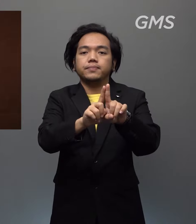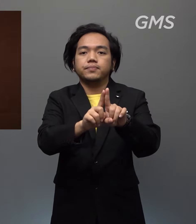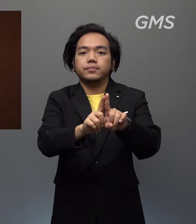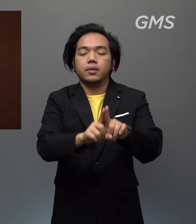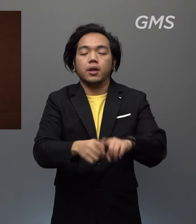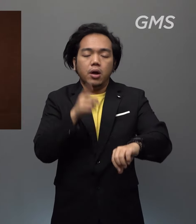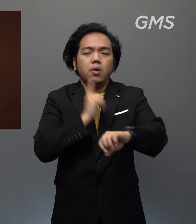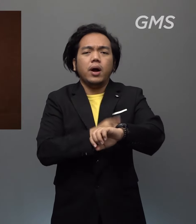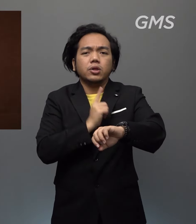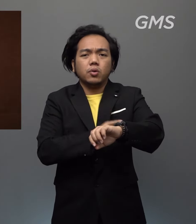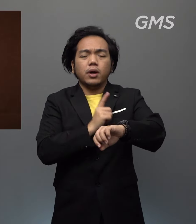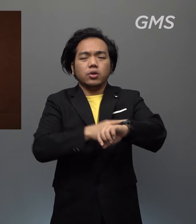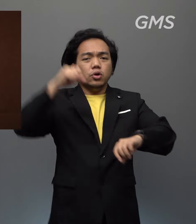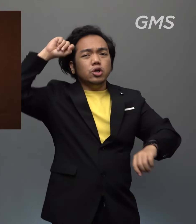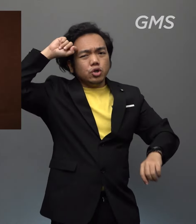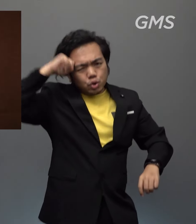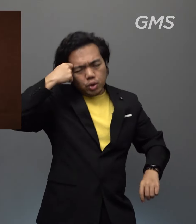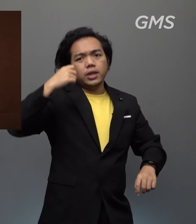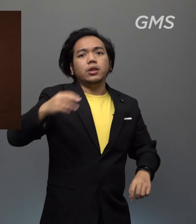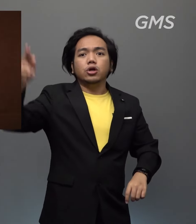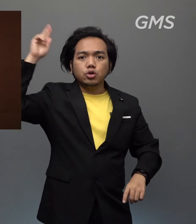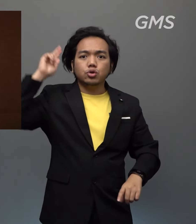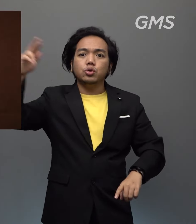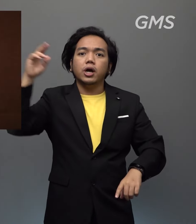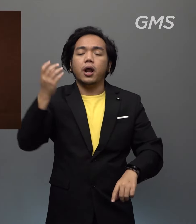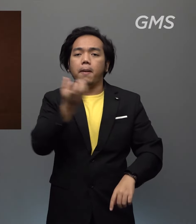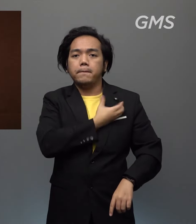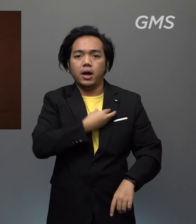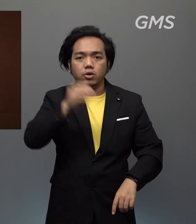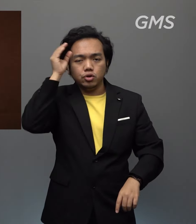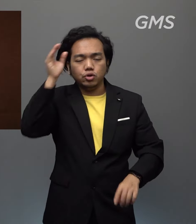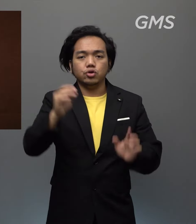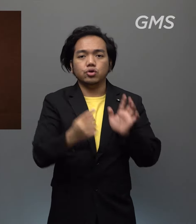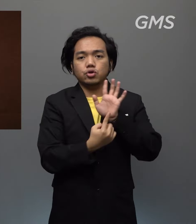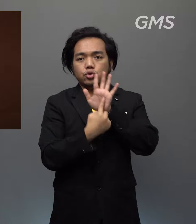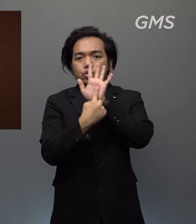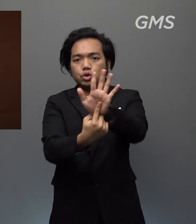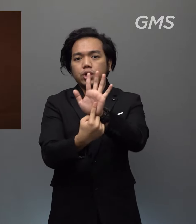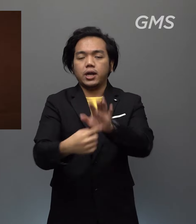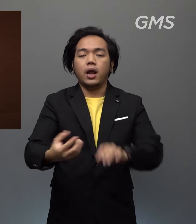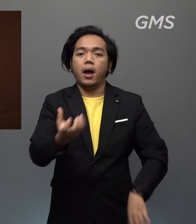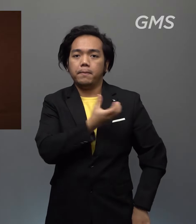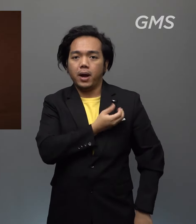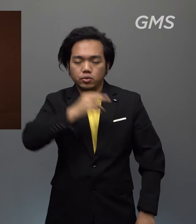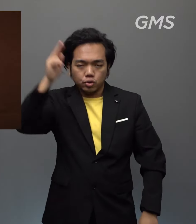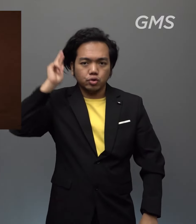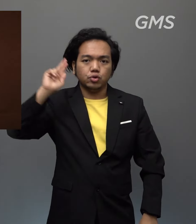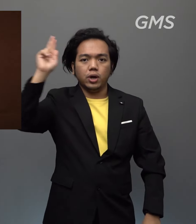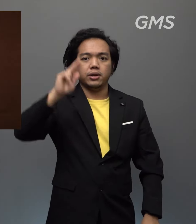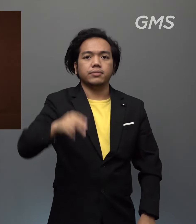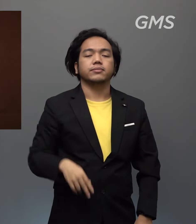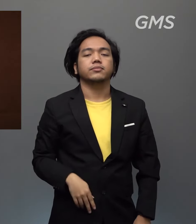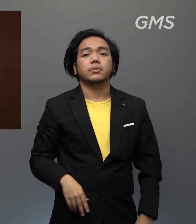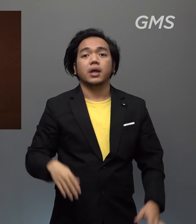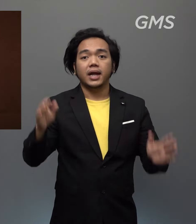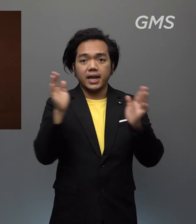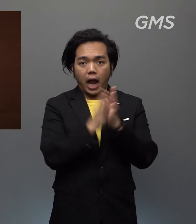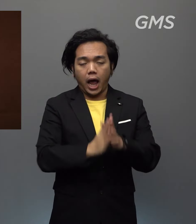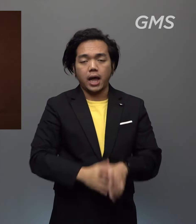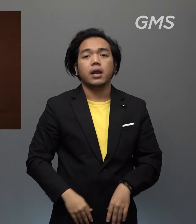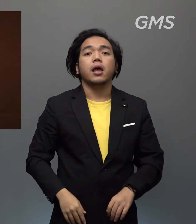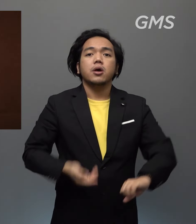akan menyatakan rencana dan kehendaknya yang begitu mulia. Dan di dalam masa-masa sulit